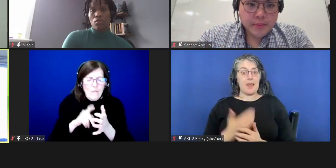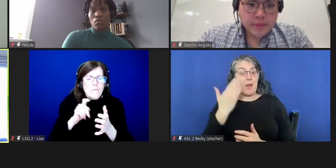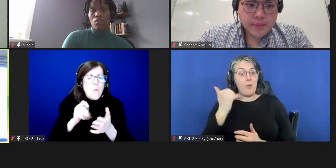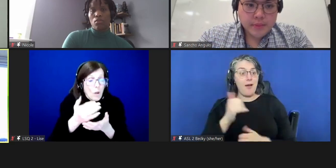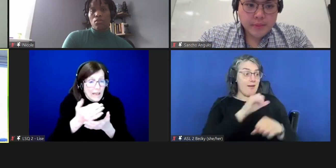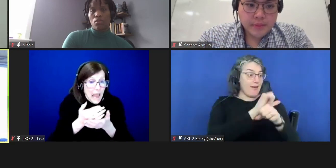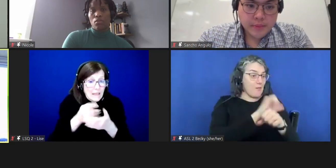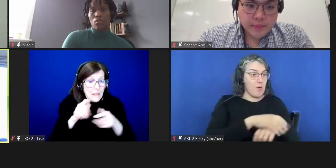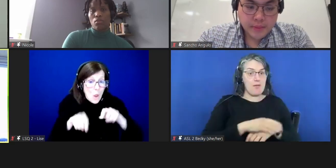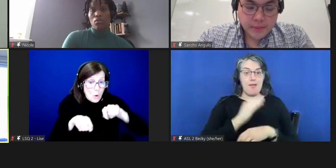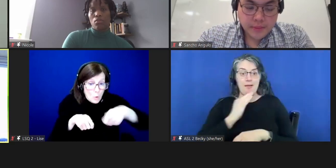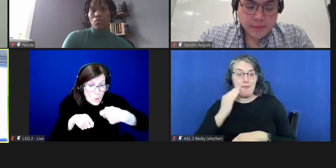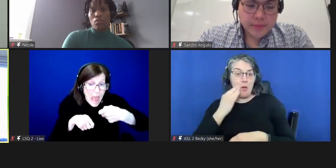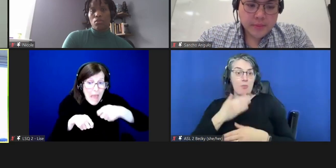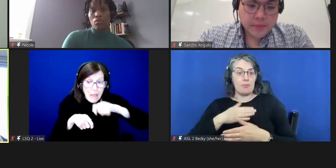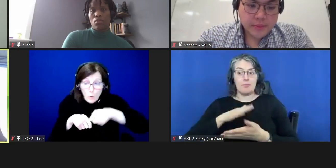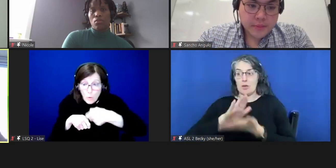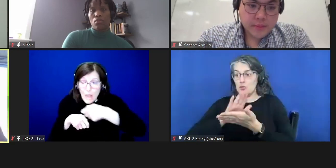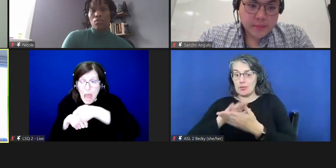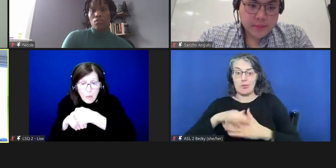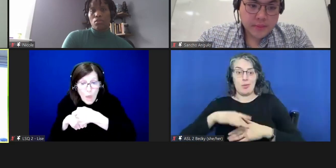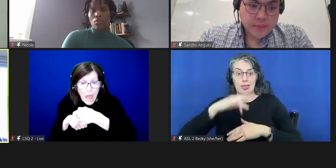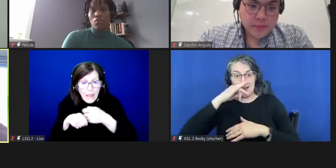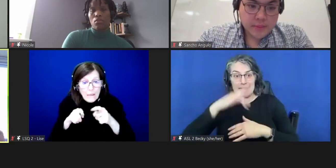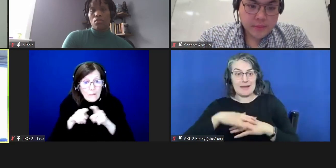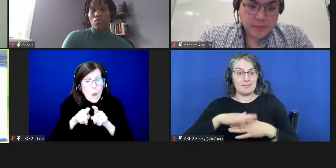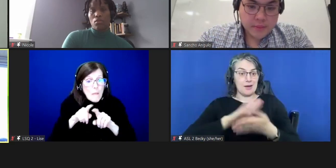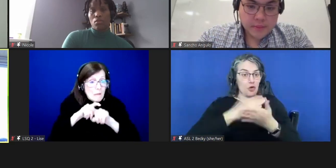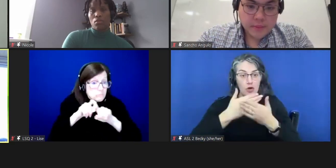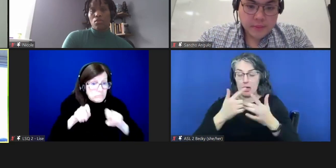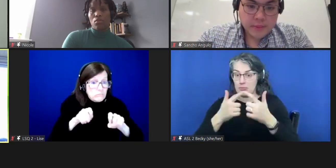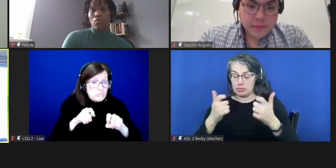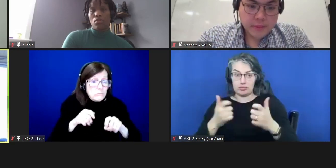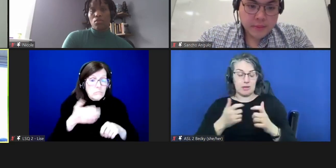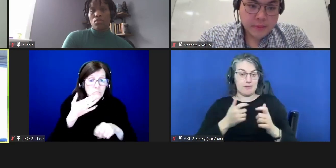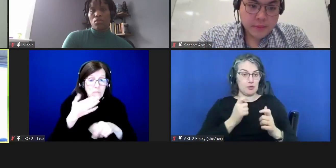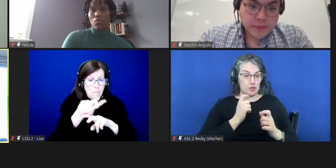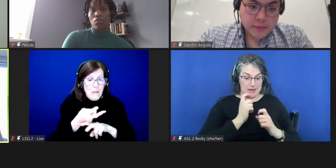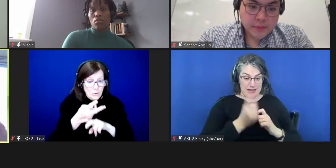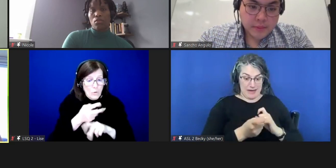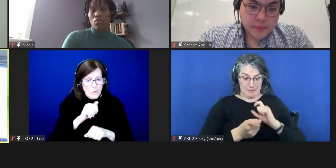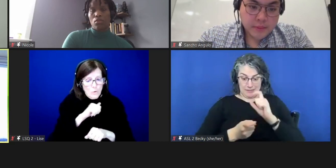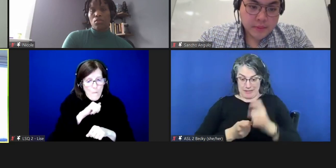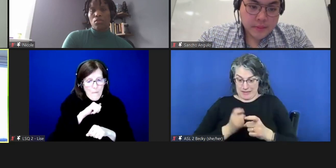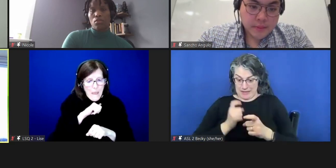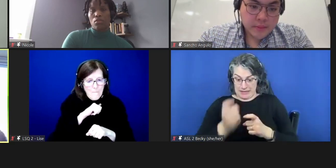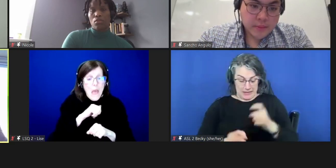la journée pour vous occuper de vous-même, de vos enfants, avant de tomber de fatigue,